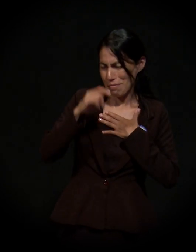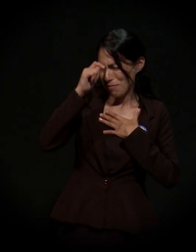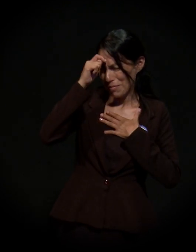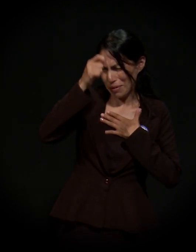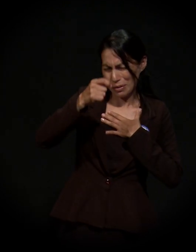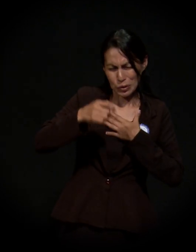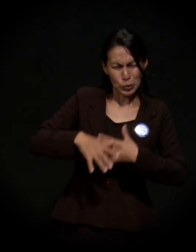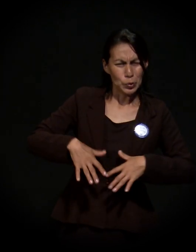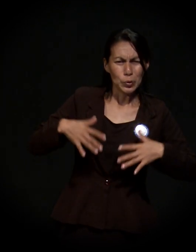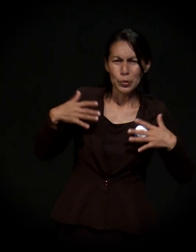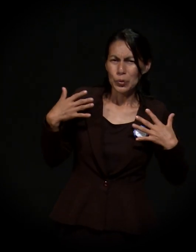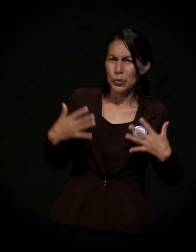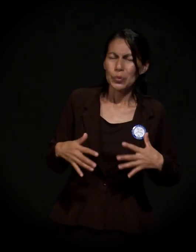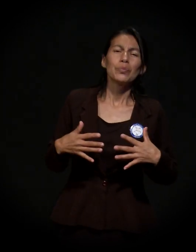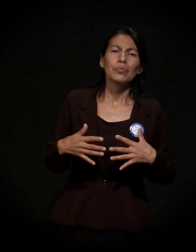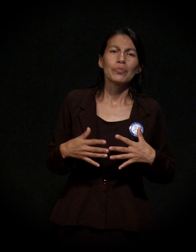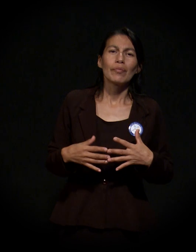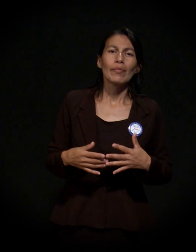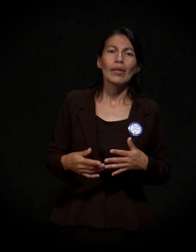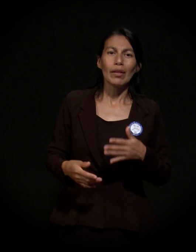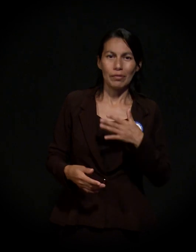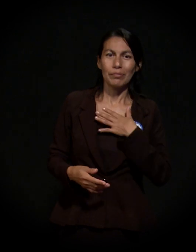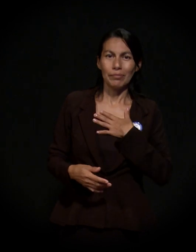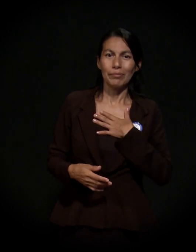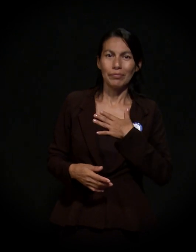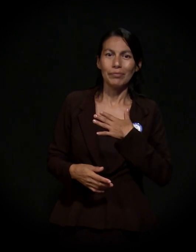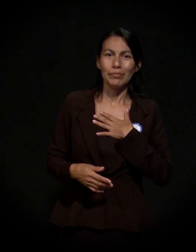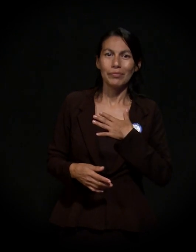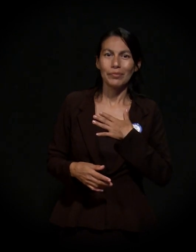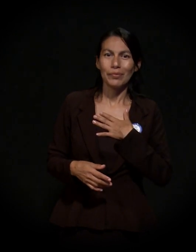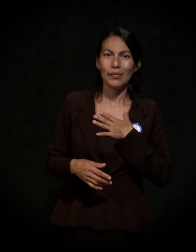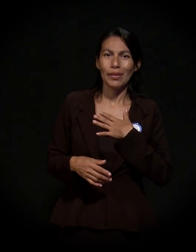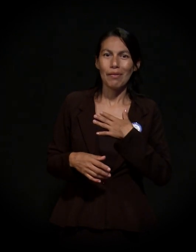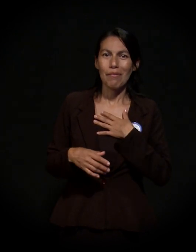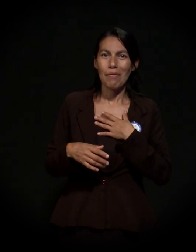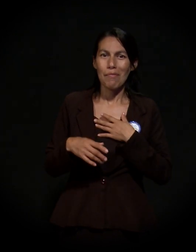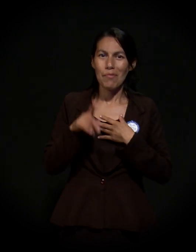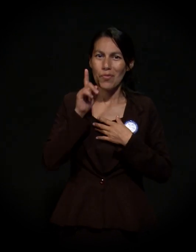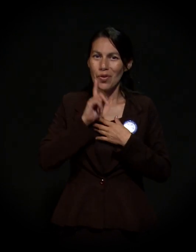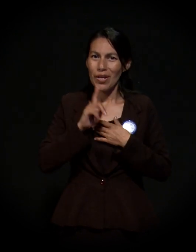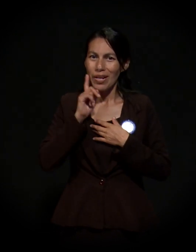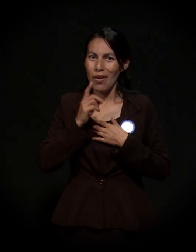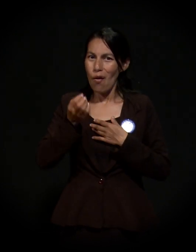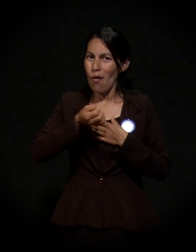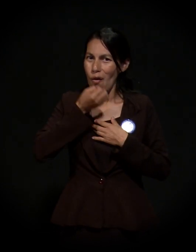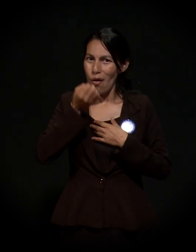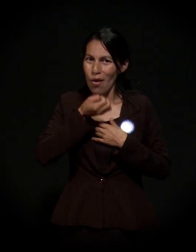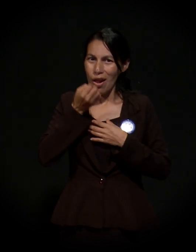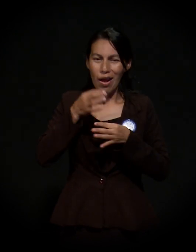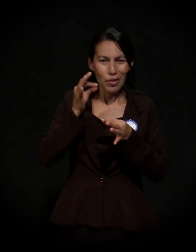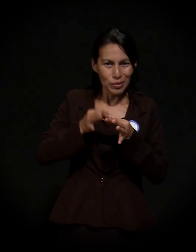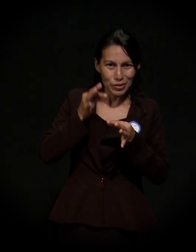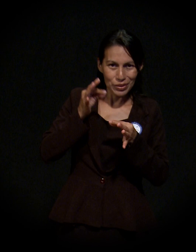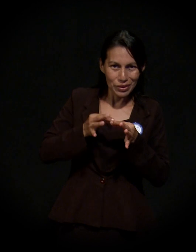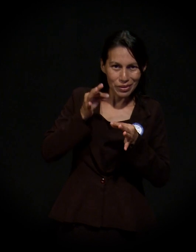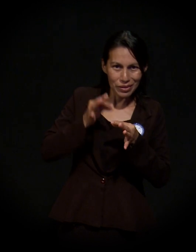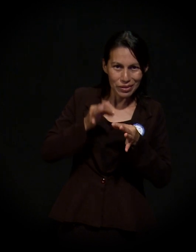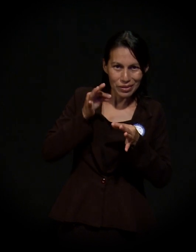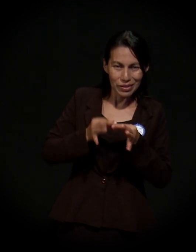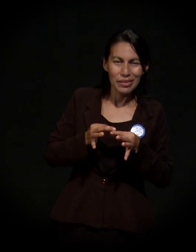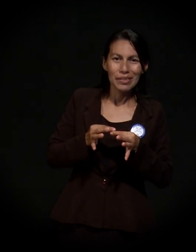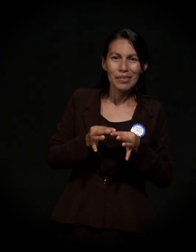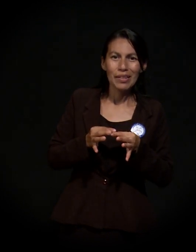porque formo parte del grupo de guerreras de oración. Amén. Y yo he aprendido con las hermanas